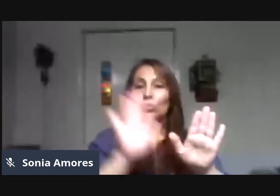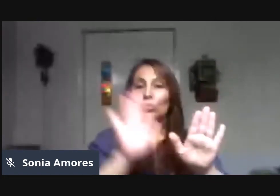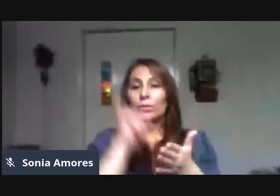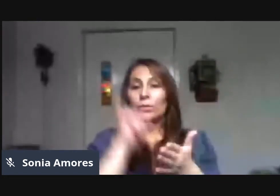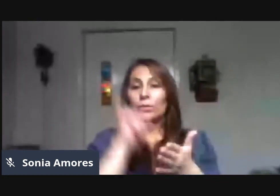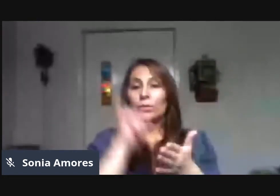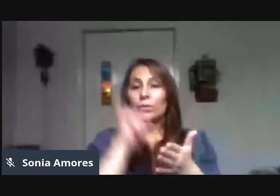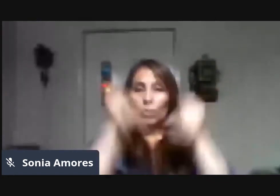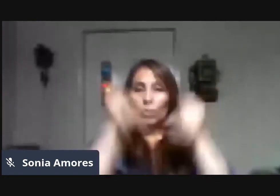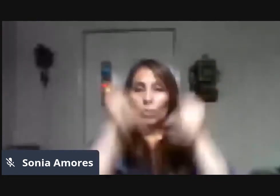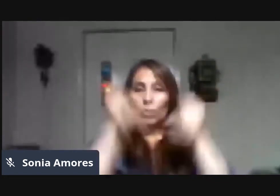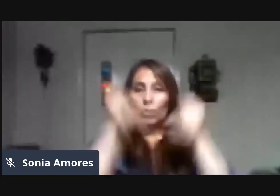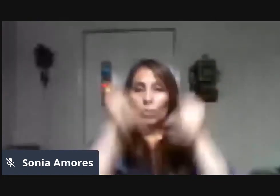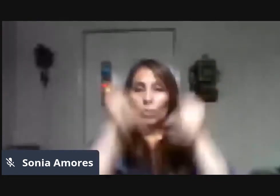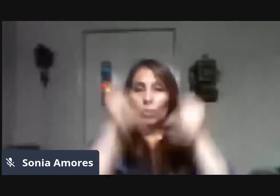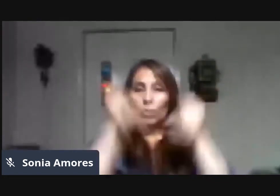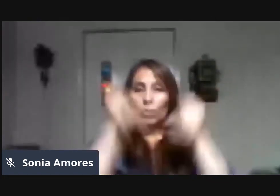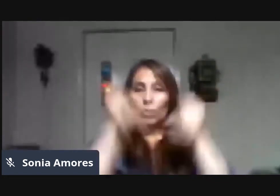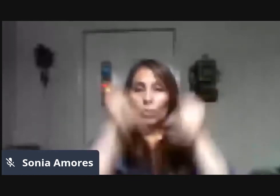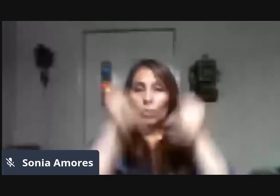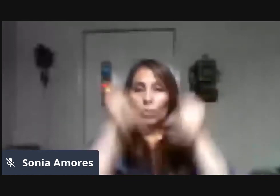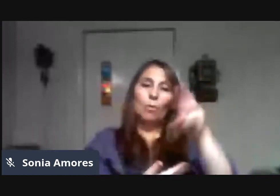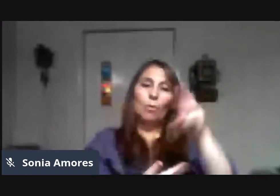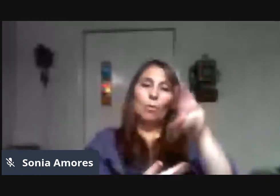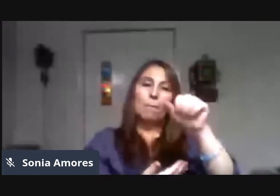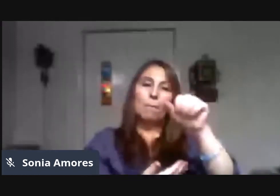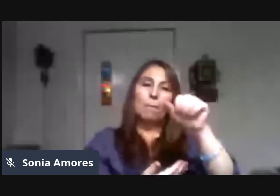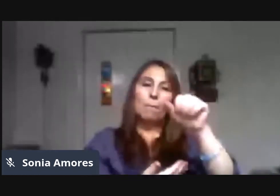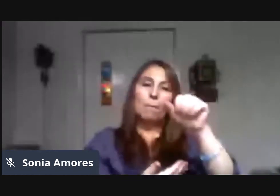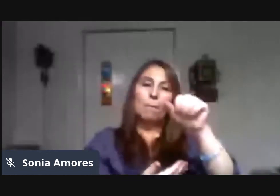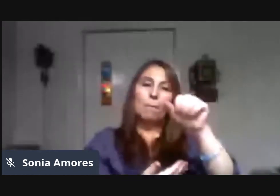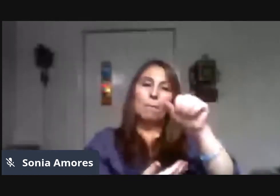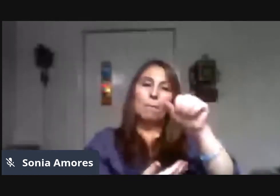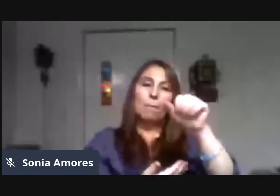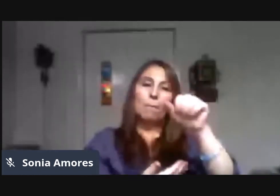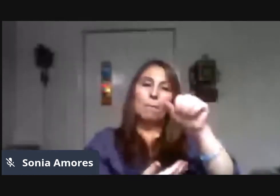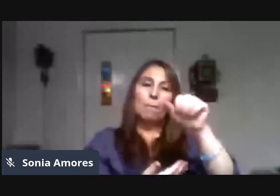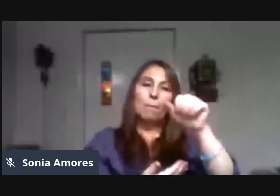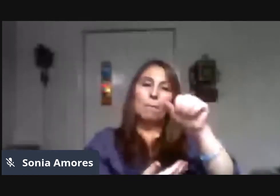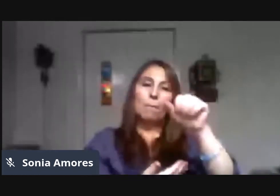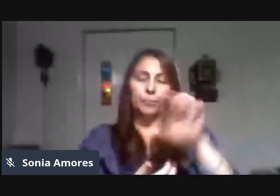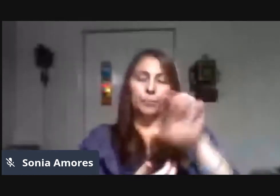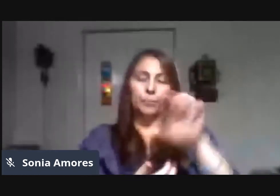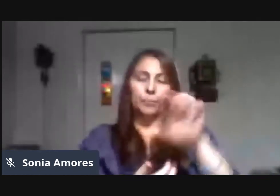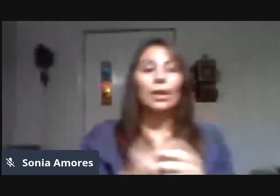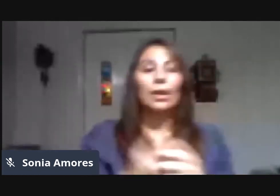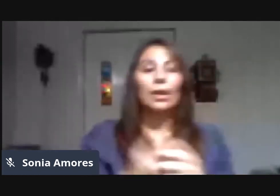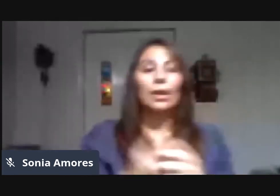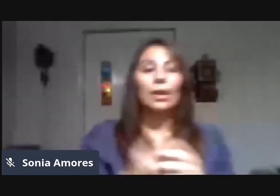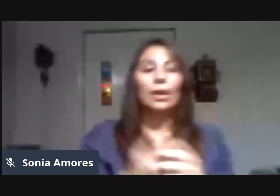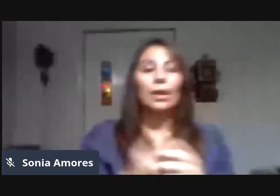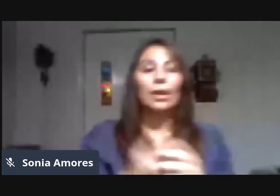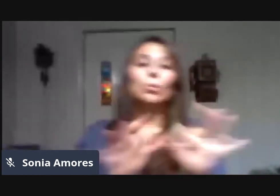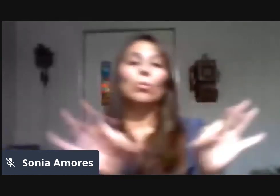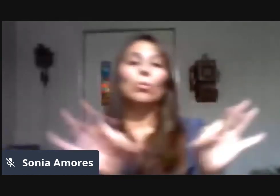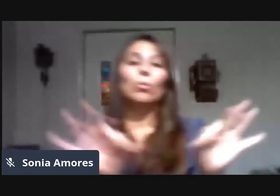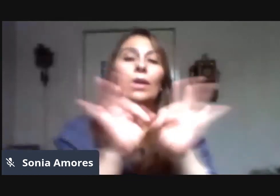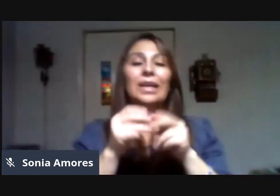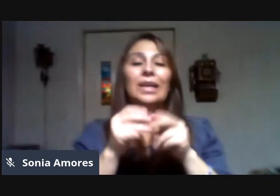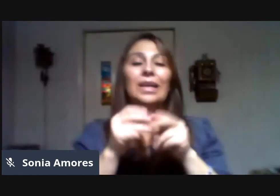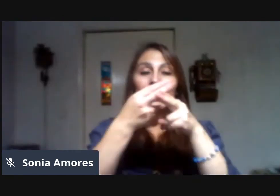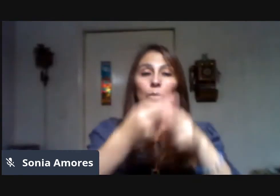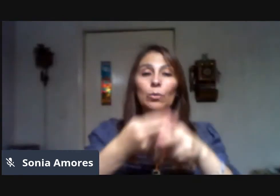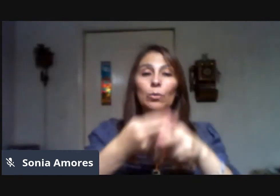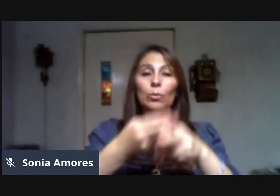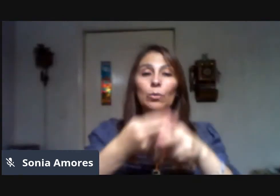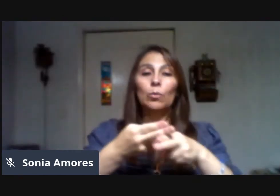materno, donde el cuidado, digamos, sea la punta de lanza a propósito de construir armonía